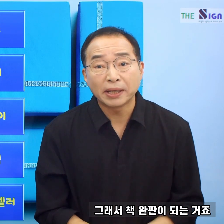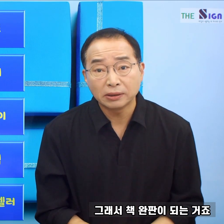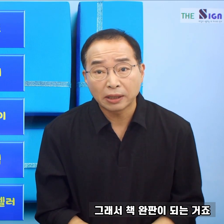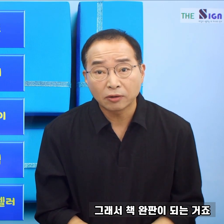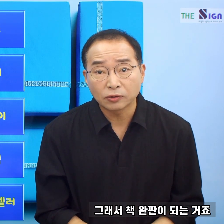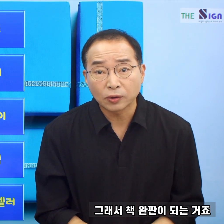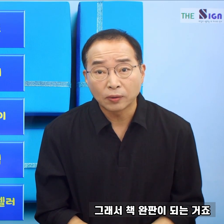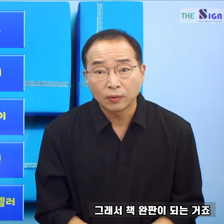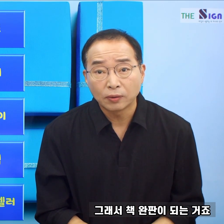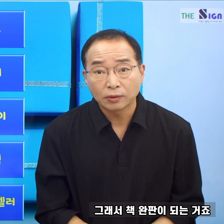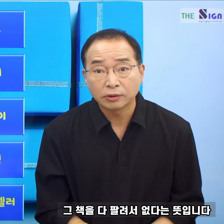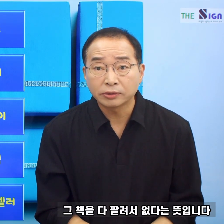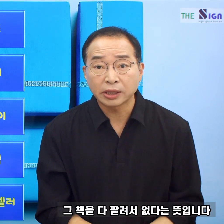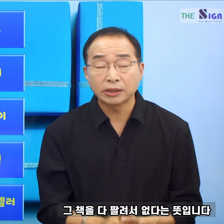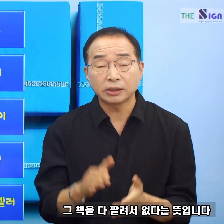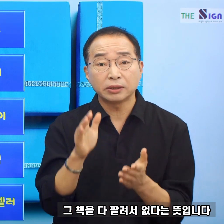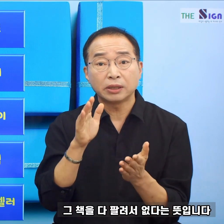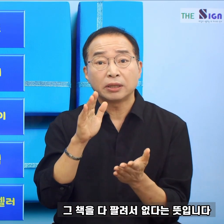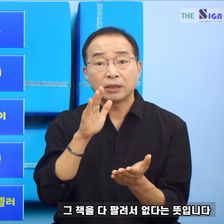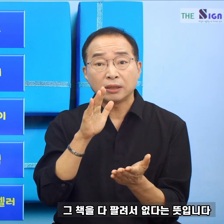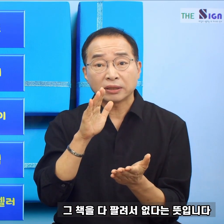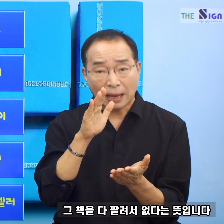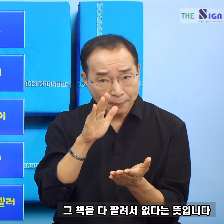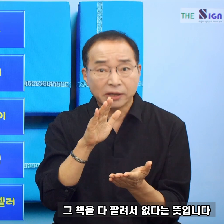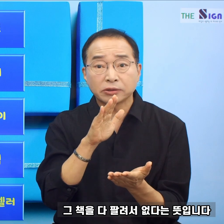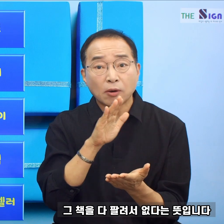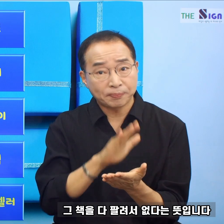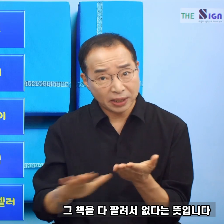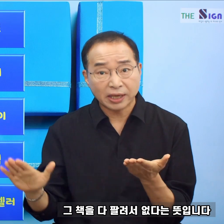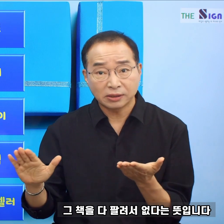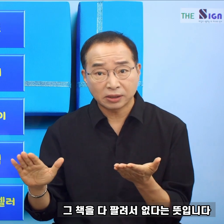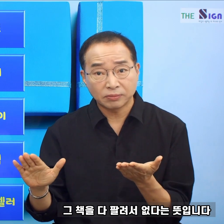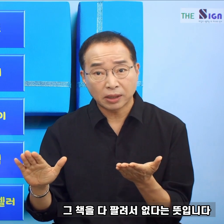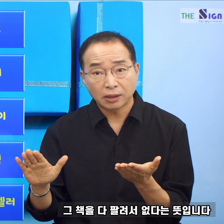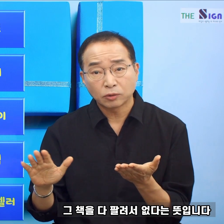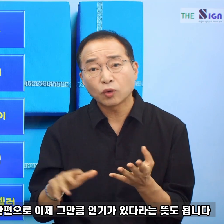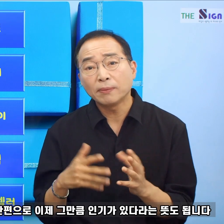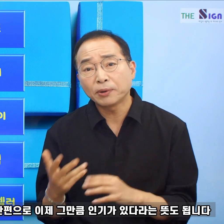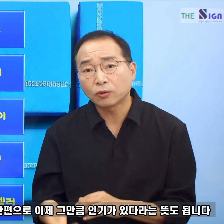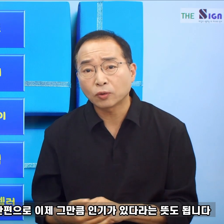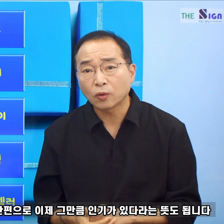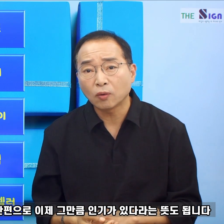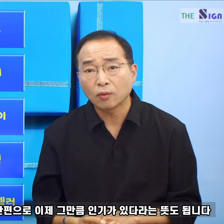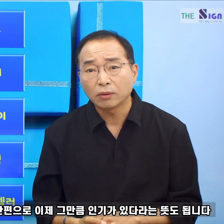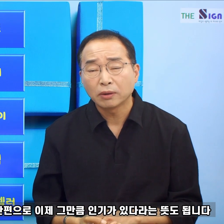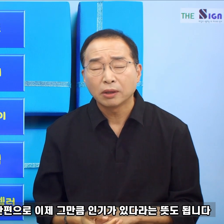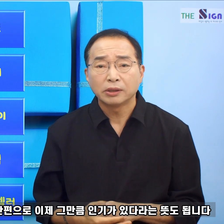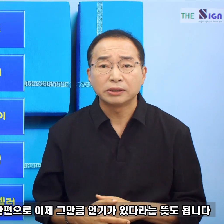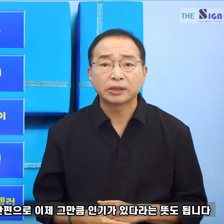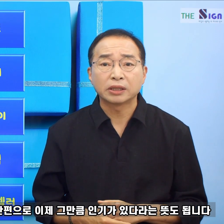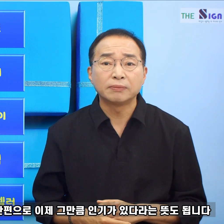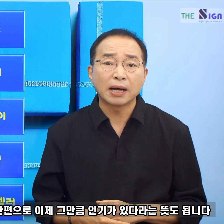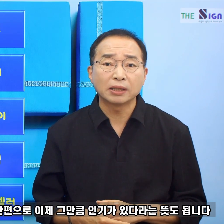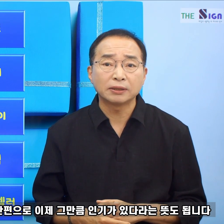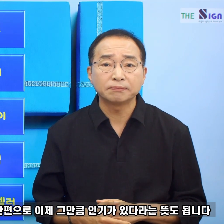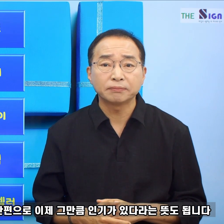되는 거죠. 그 책을 다 팔려서 없다라는 뜻입니다. 또 한편으로 이제 그만큼